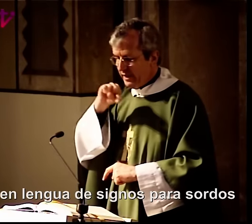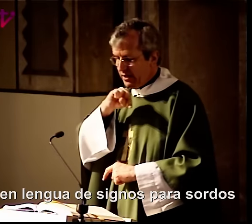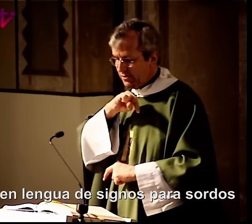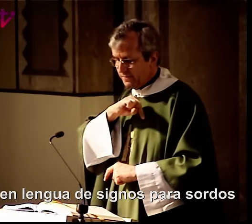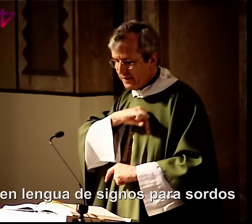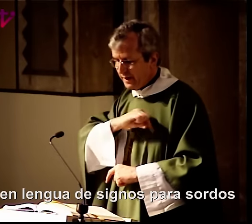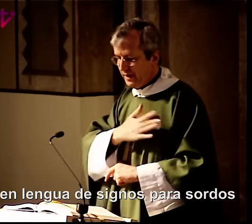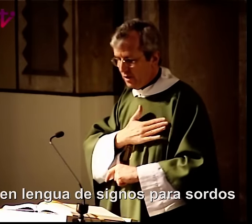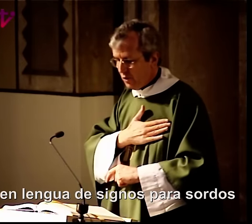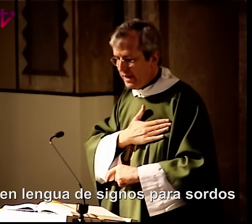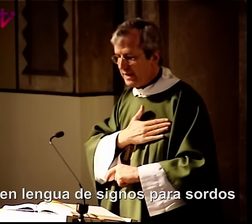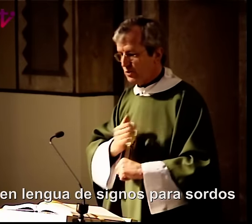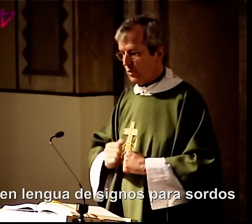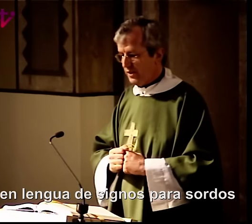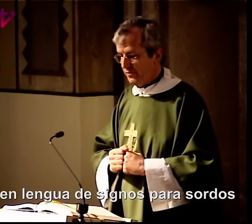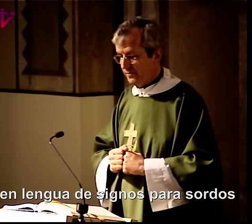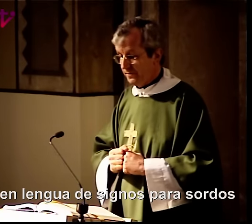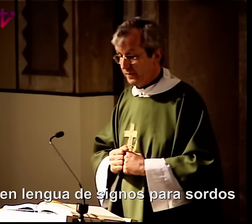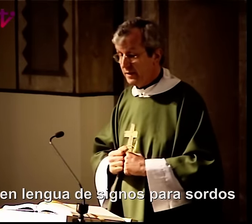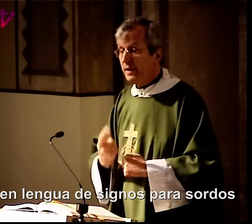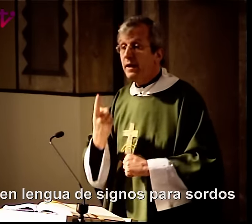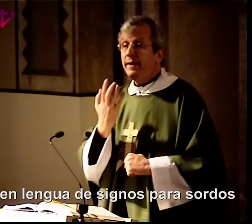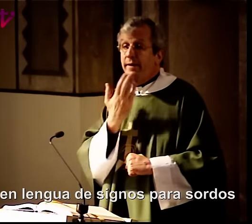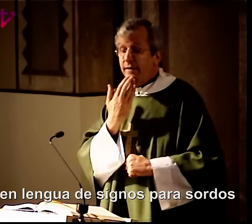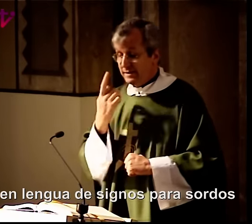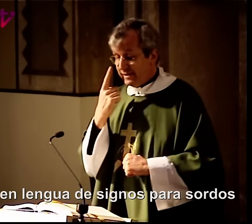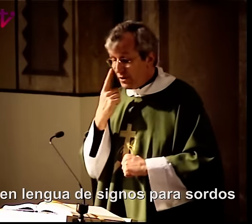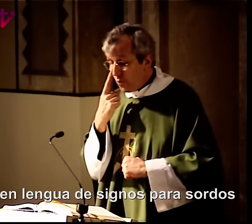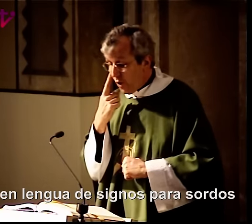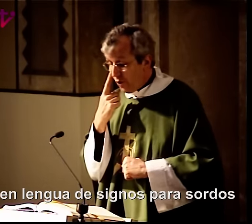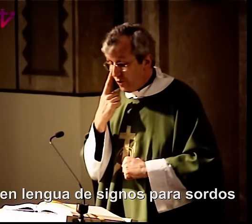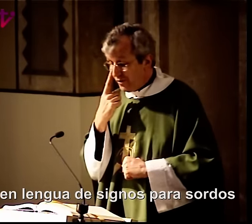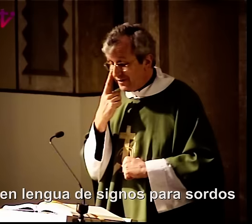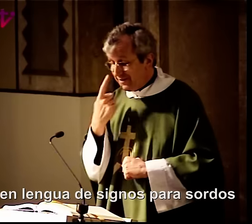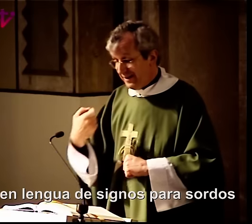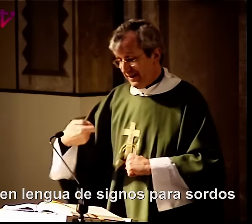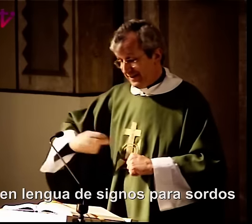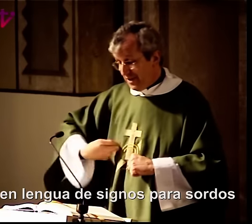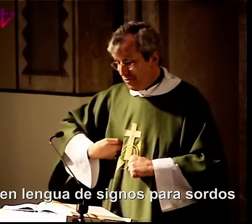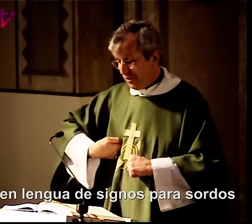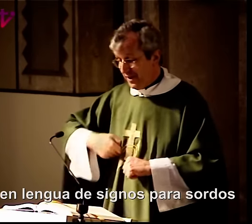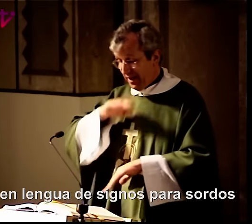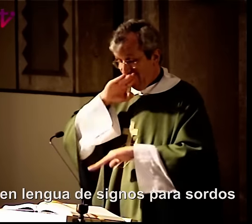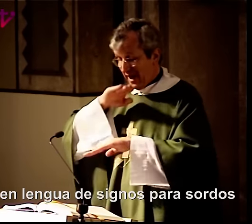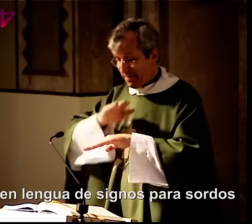adulterio con ella en su corazón. Si tu ojo te induce a